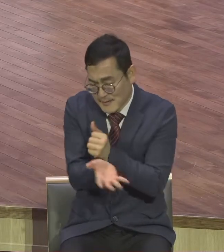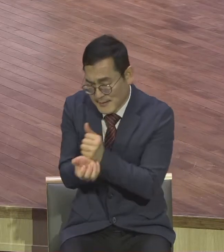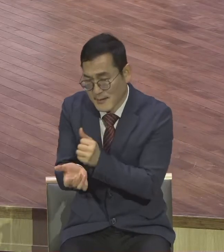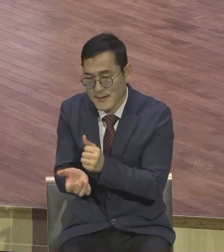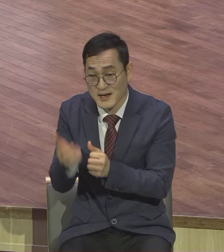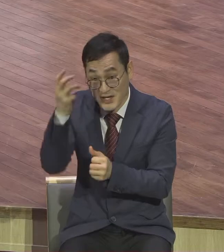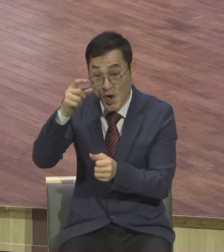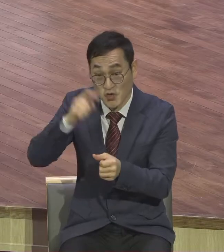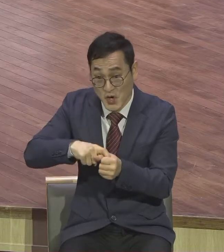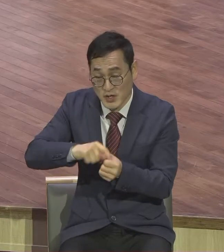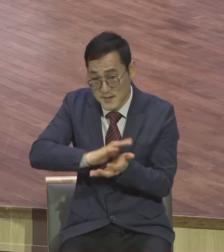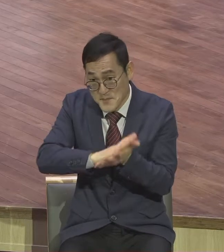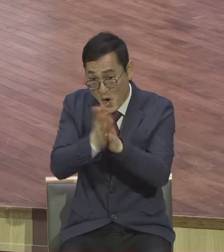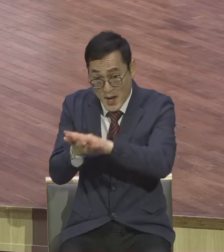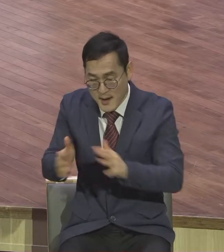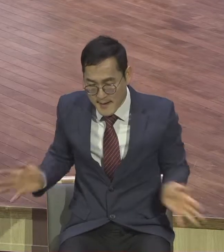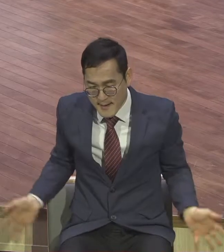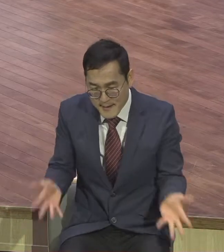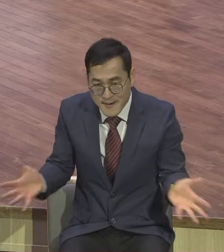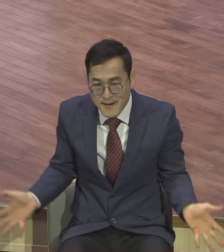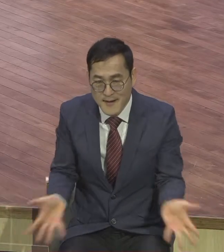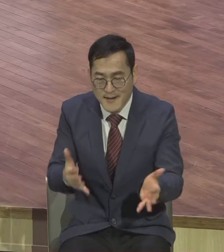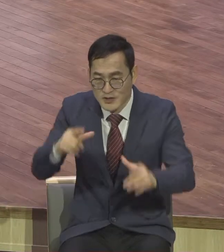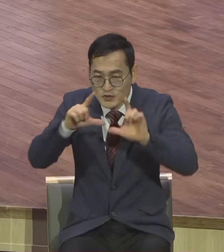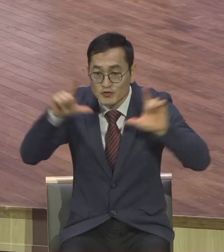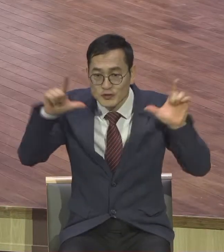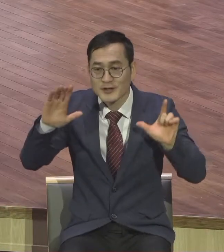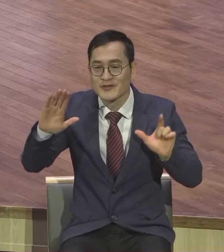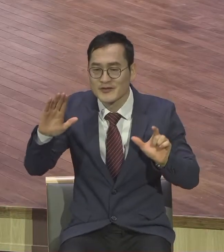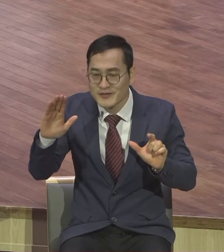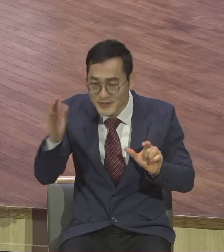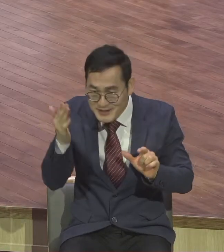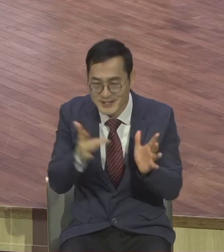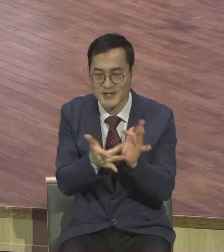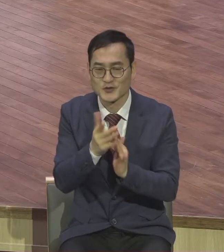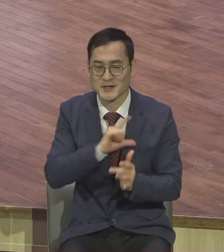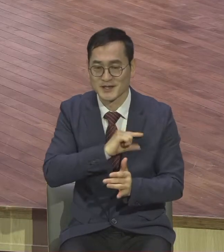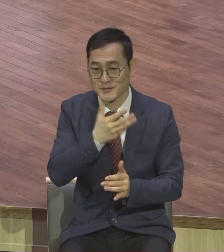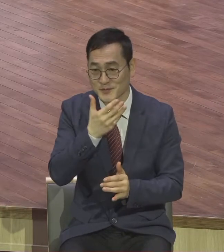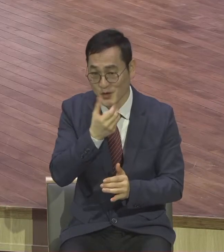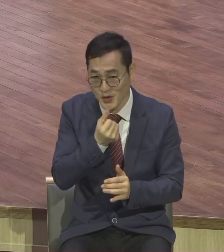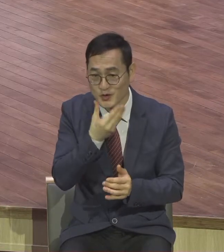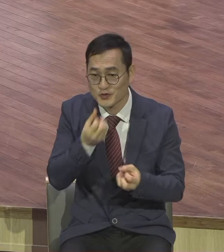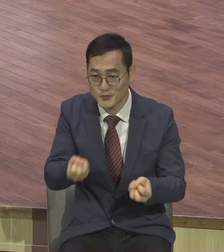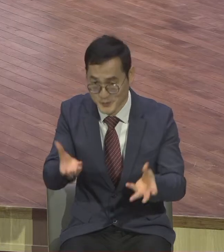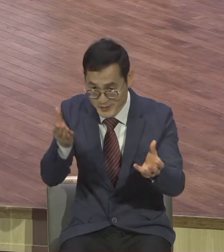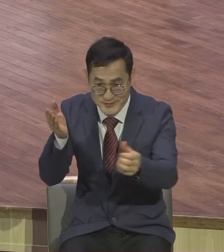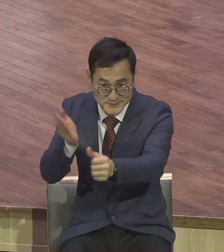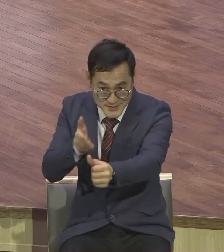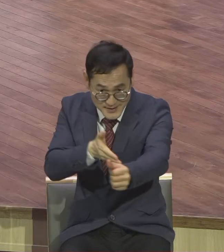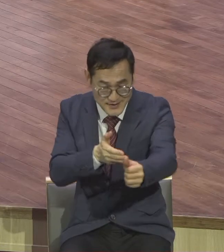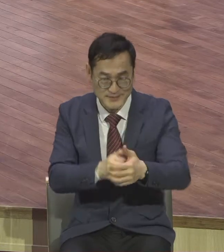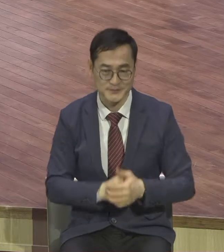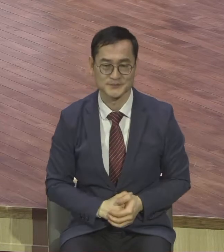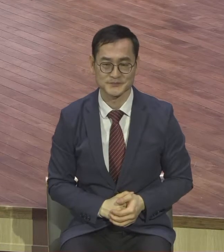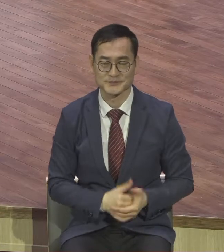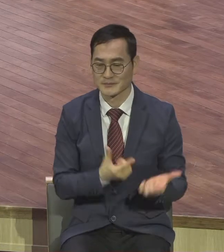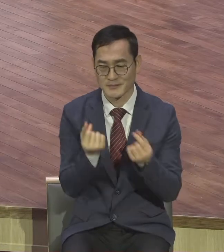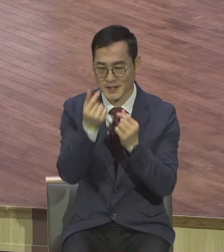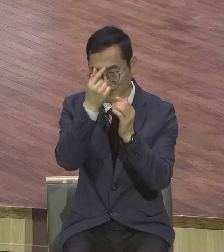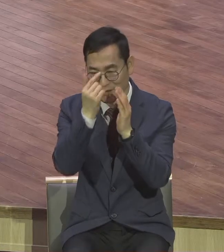바람을 키우는 주역들 다 되시기를 예수의 신 받도록 축복합니다 기도합시다